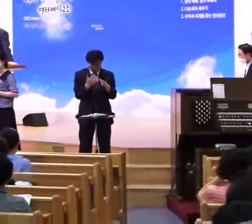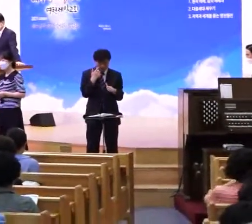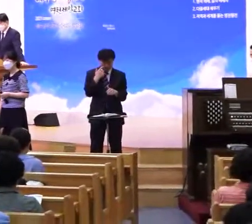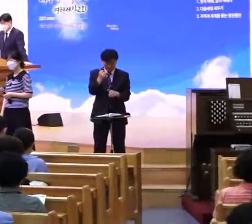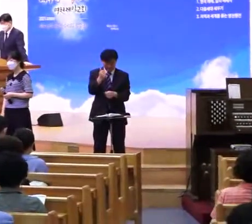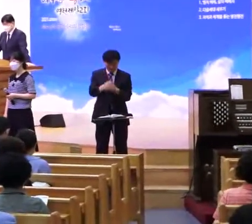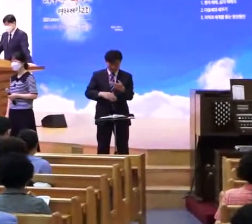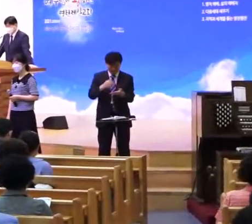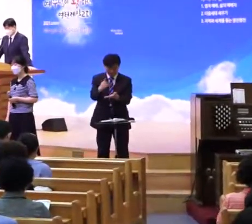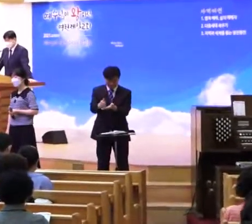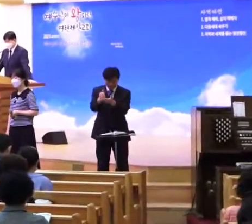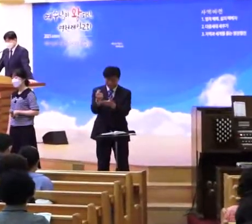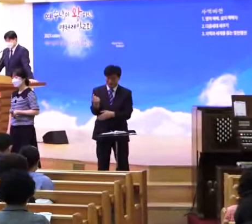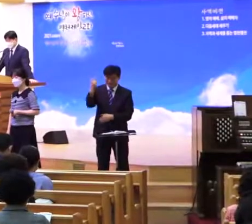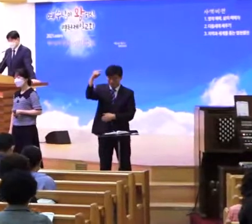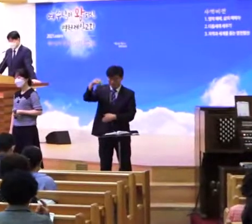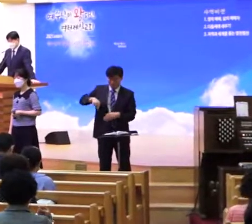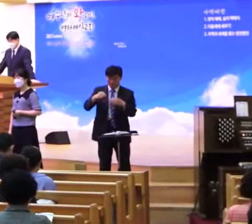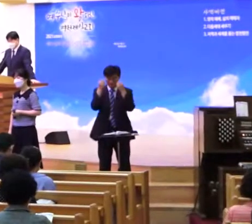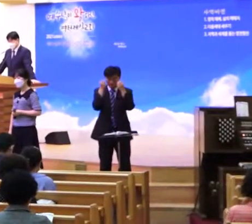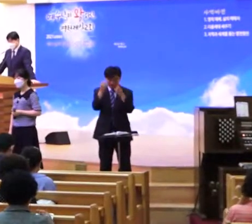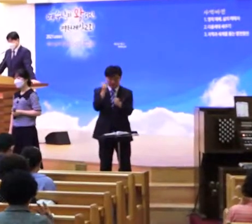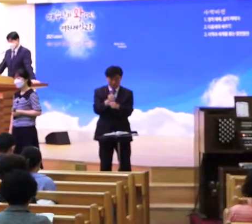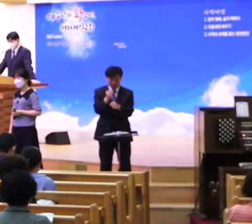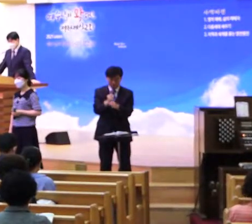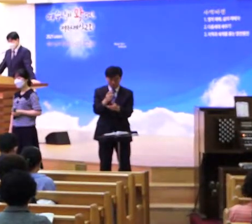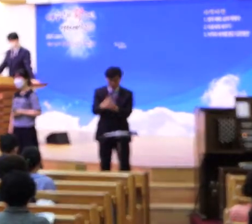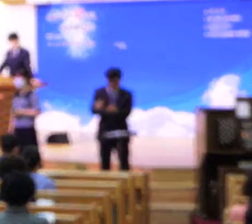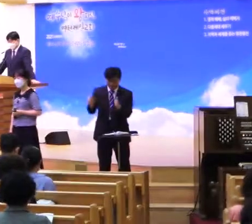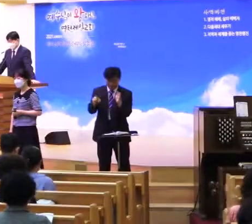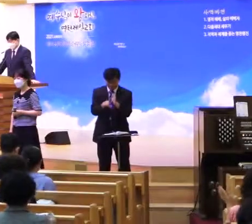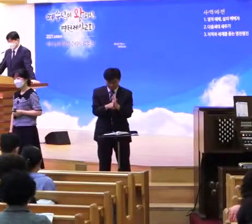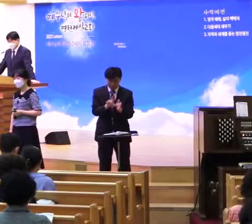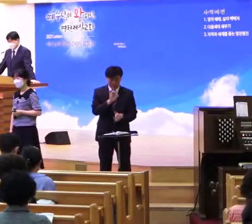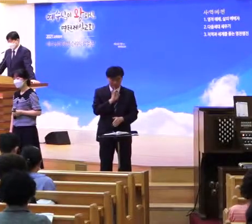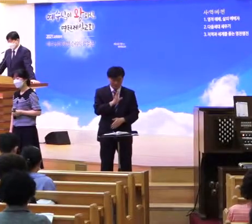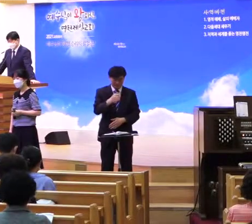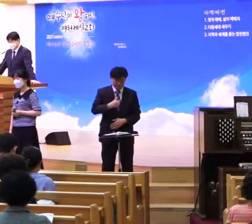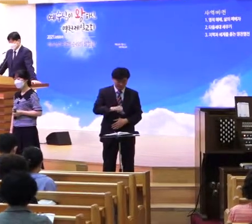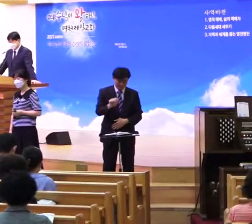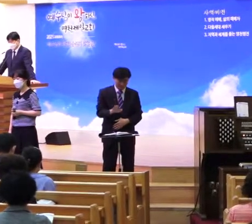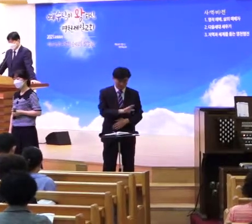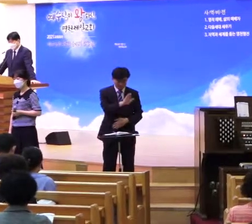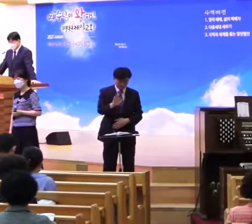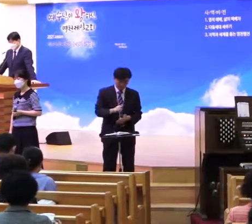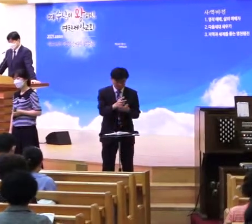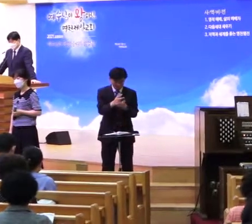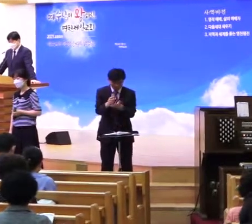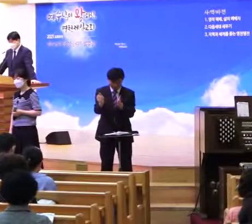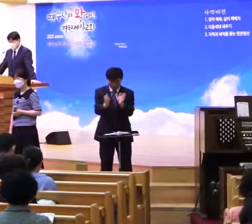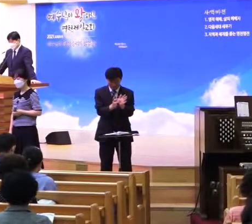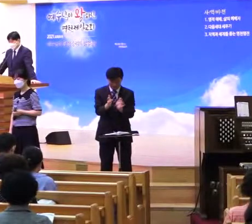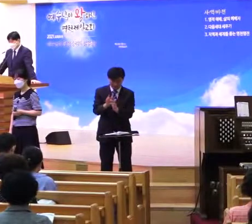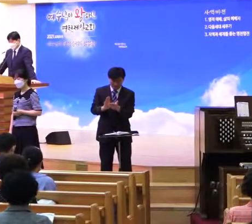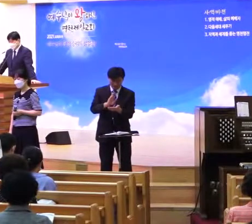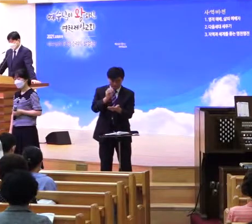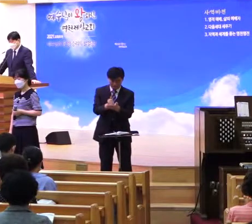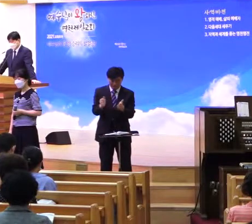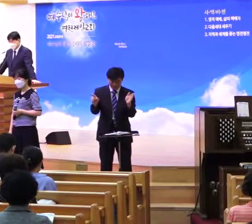천지의 창조주를 믿습니다. 나는 그의 유일하신 아들 우리 주 예수 그리스도를 믿습니다. 그는